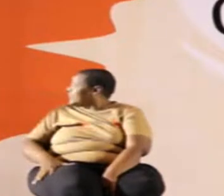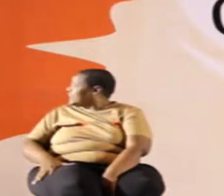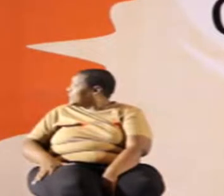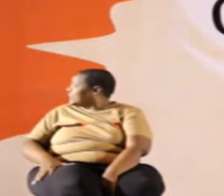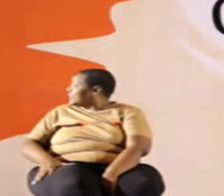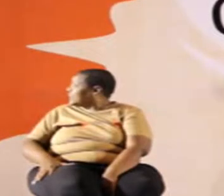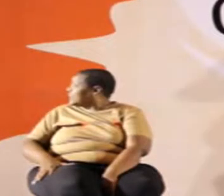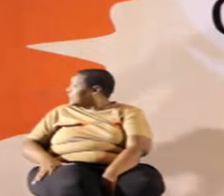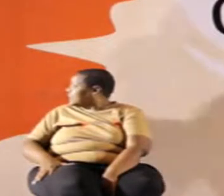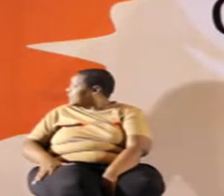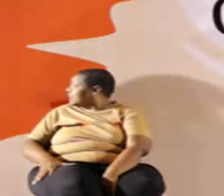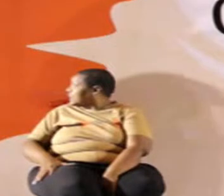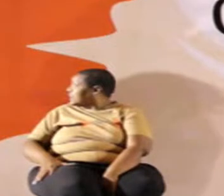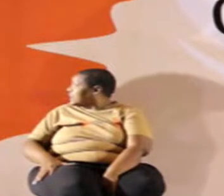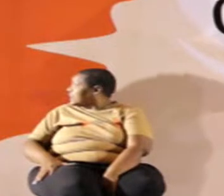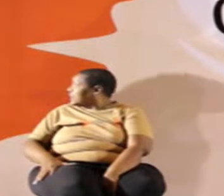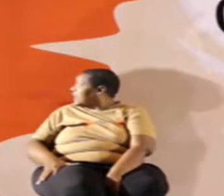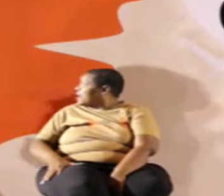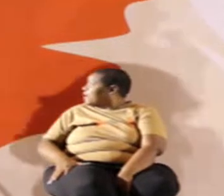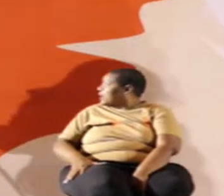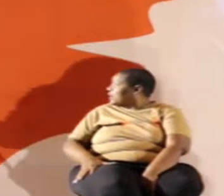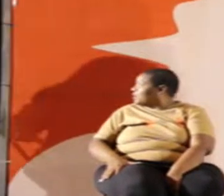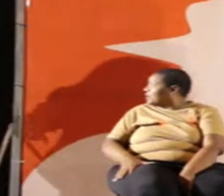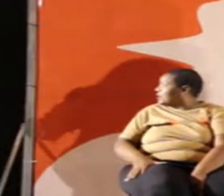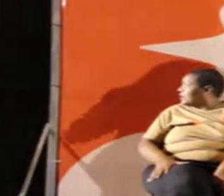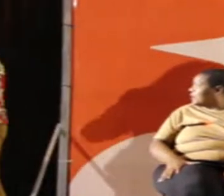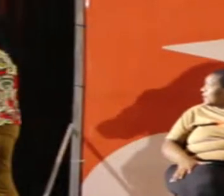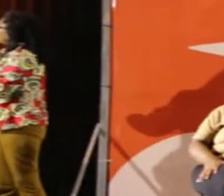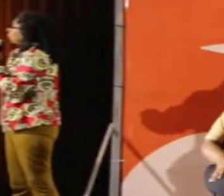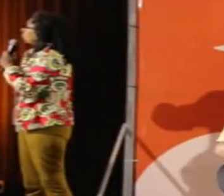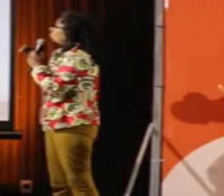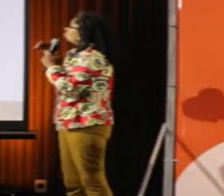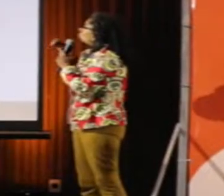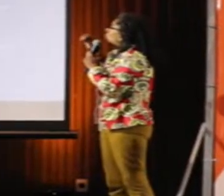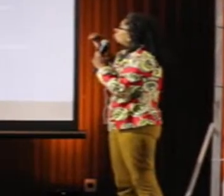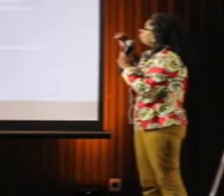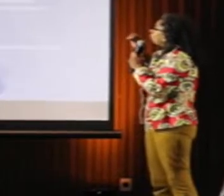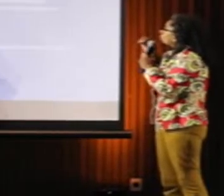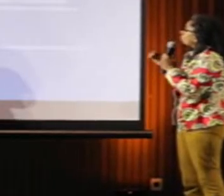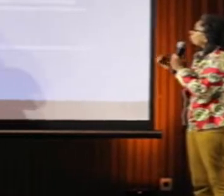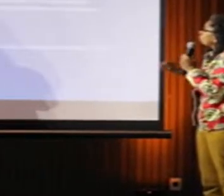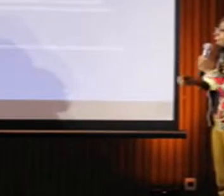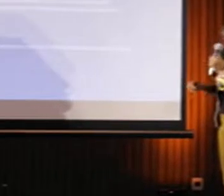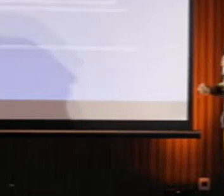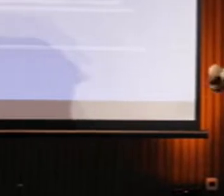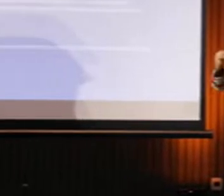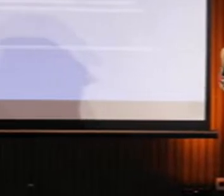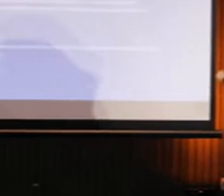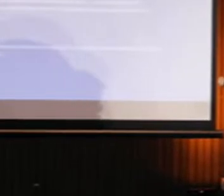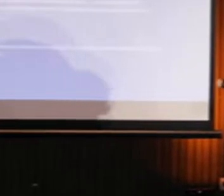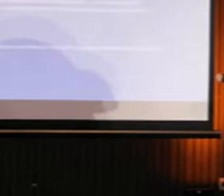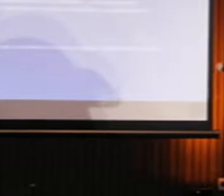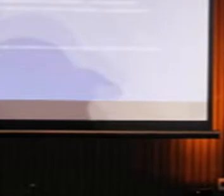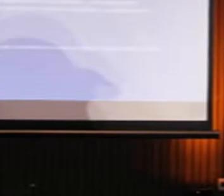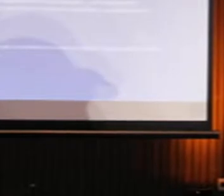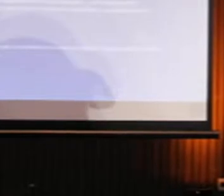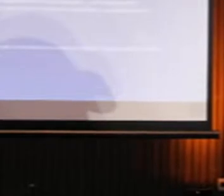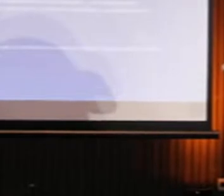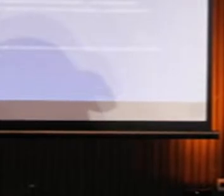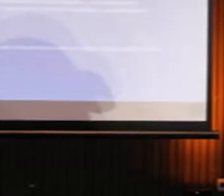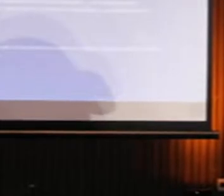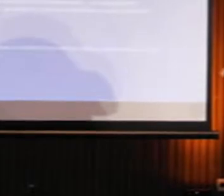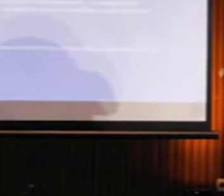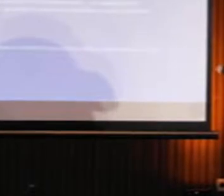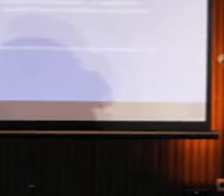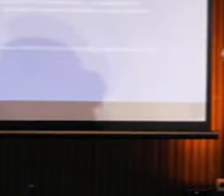Eu vou ler daqui. Não, mas eu leio daqui. Né? Porque uma pessoa disse, o rádio anda